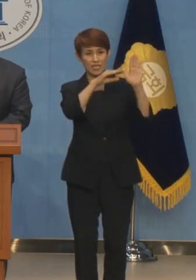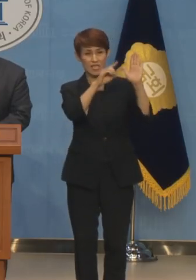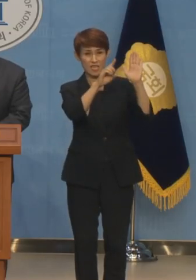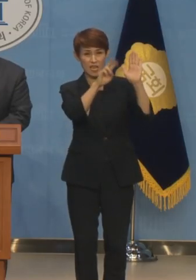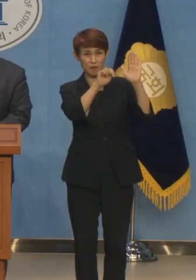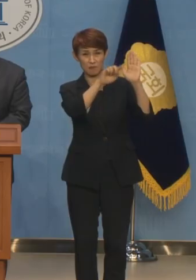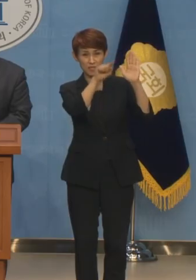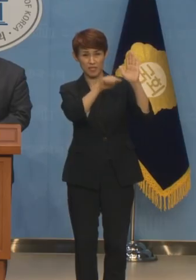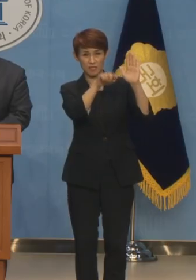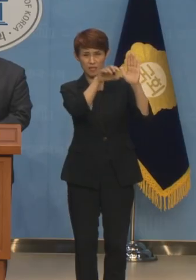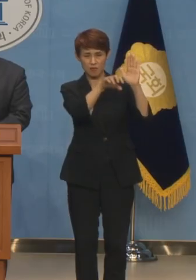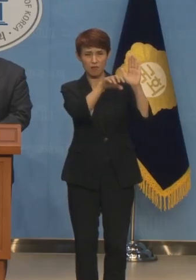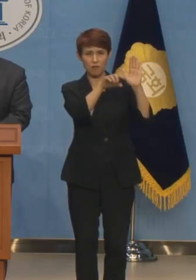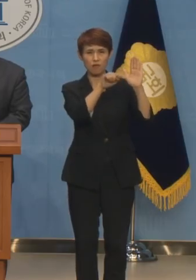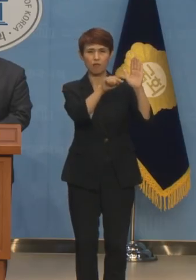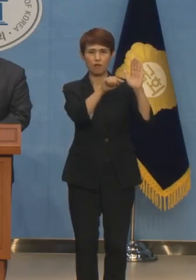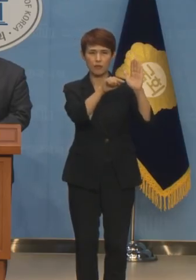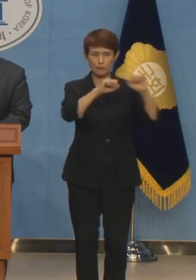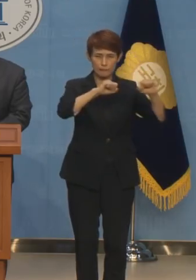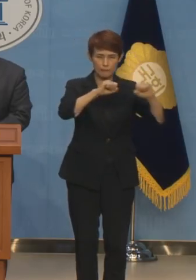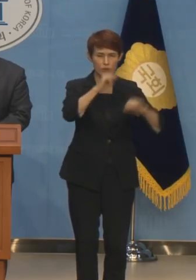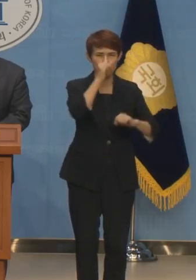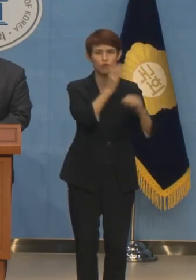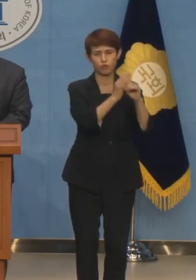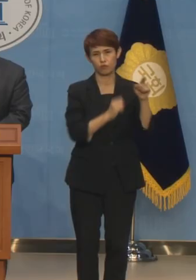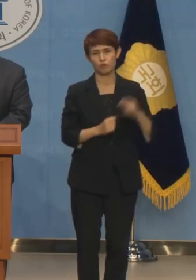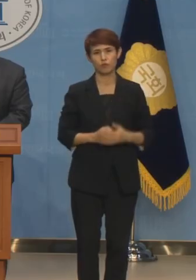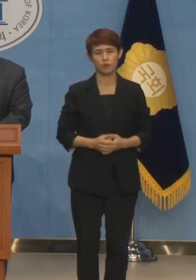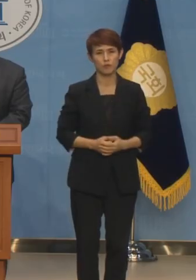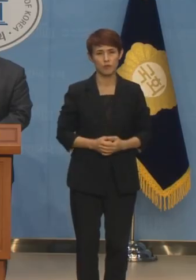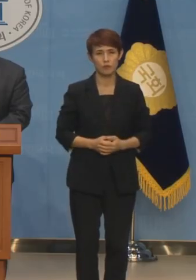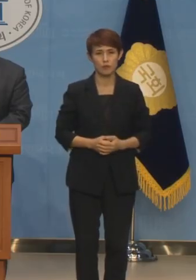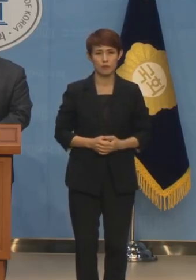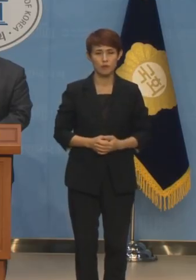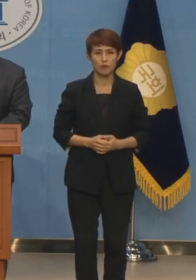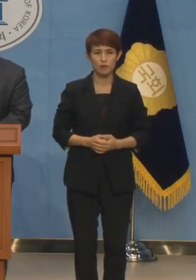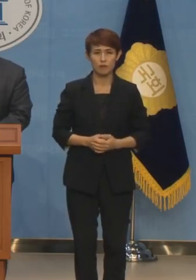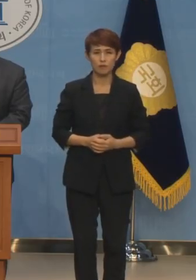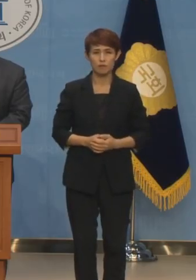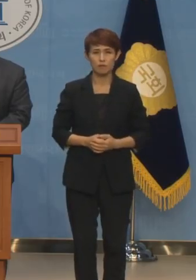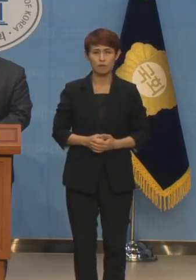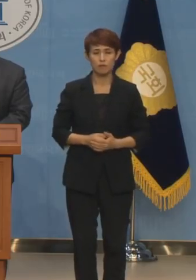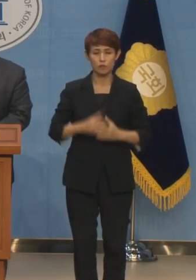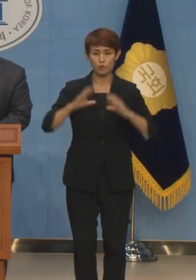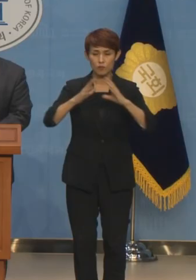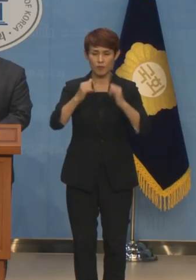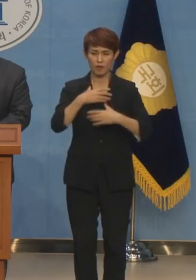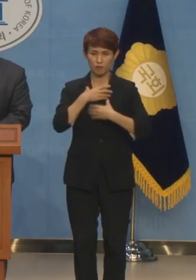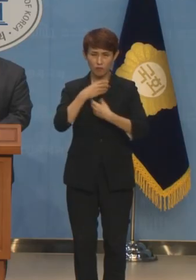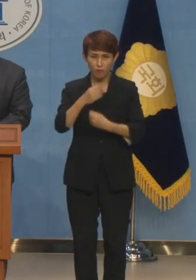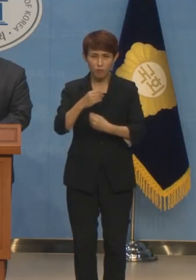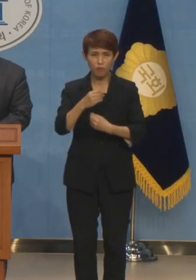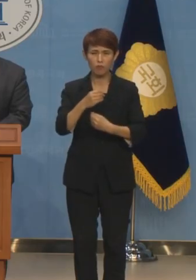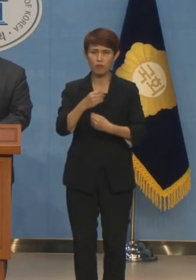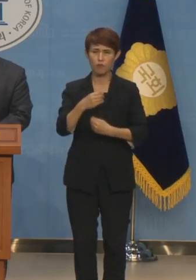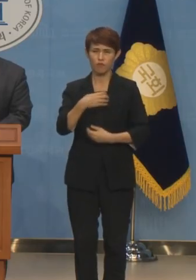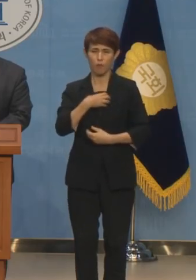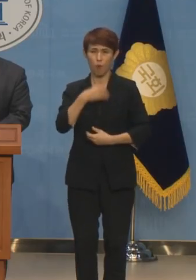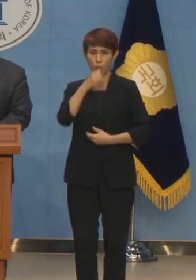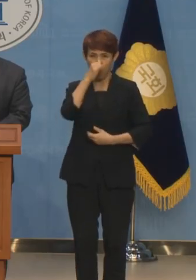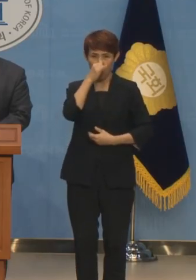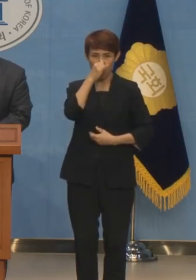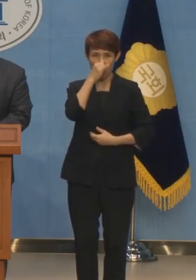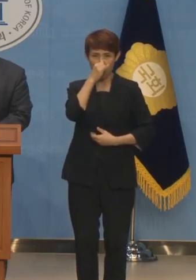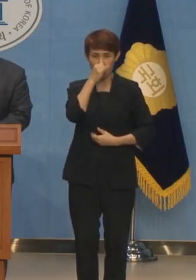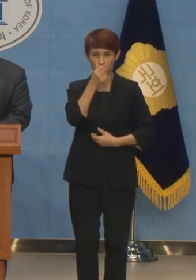분단선을 고착화하는 작업을 진행하고 있습니다. 대한민국 국민의 안전을 위협하는 오물풍선도